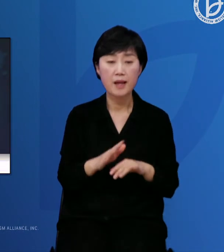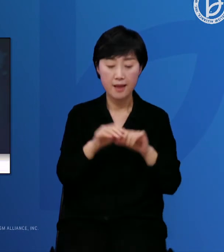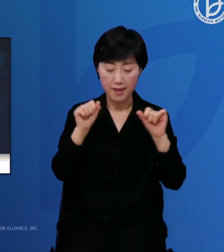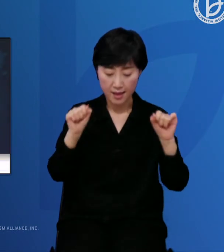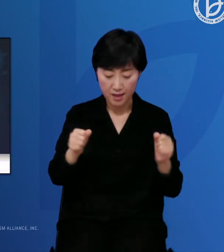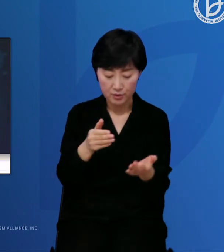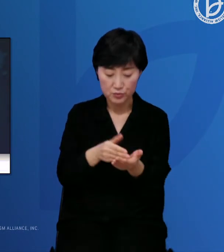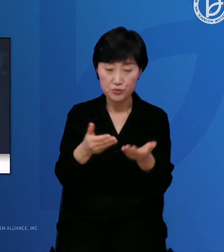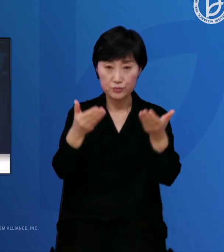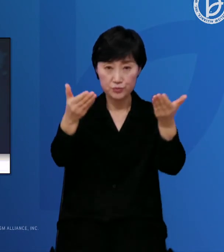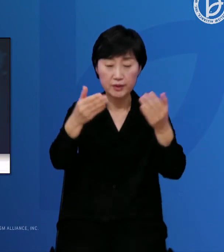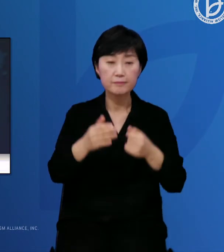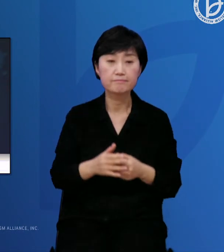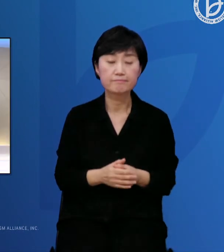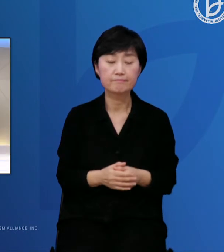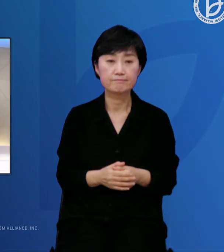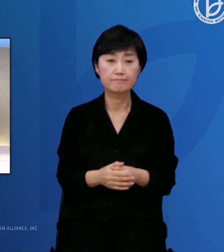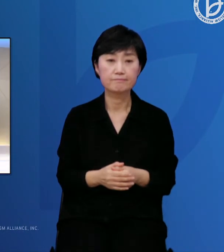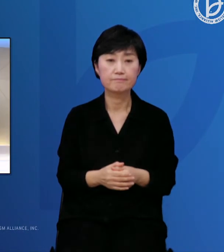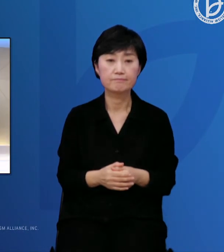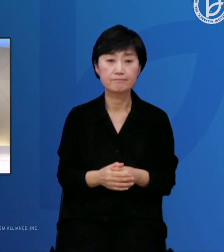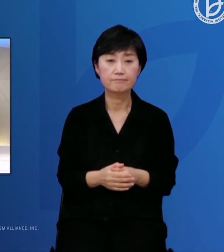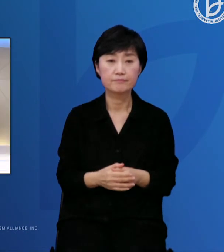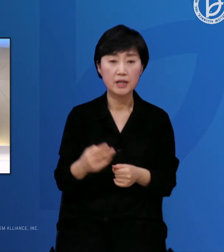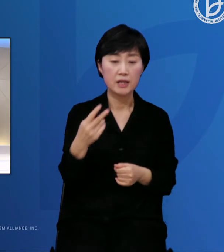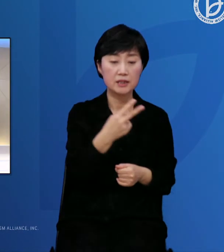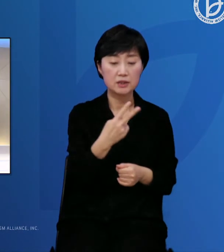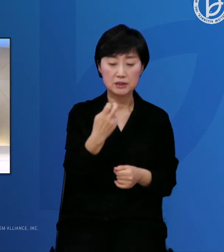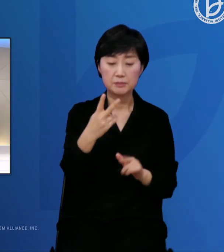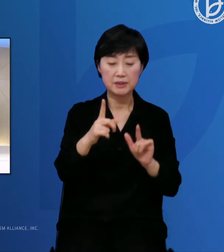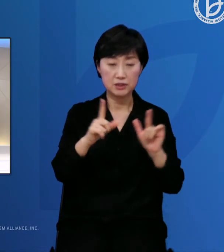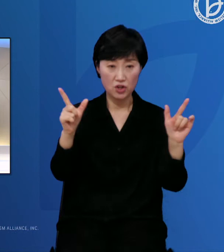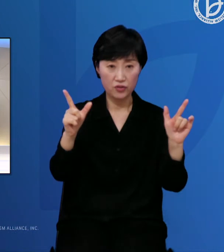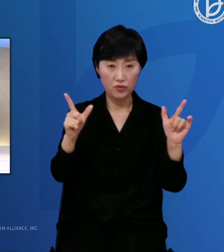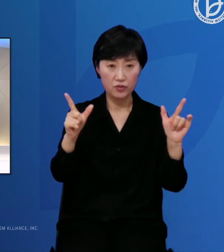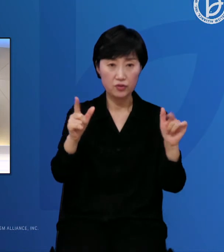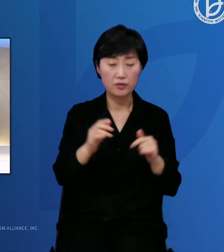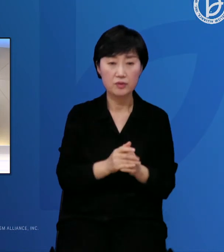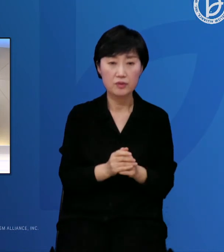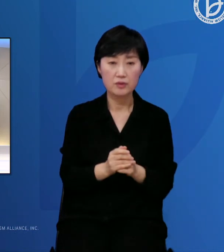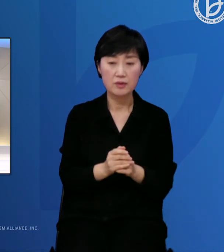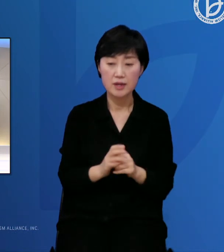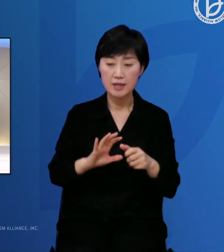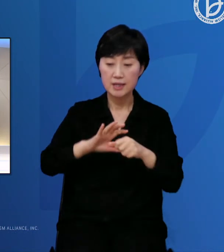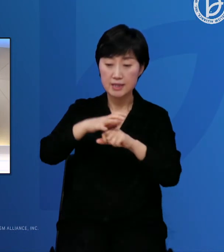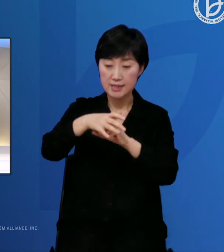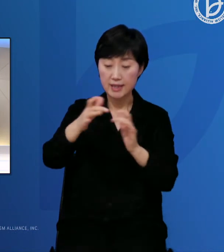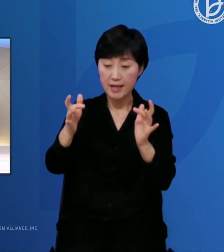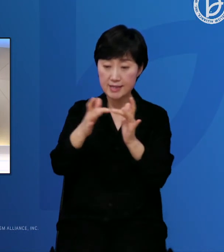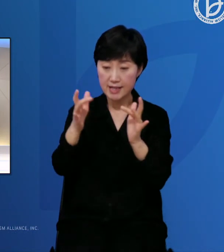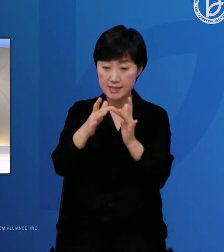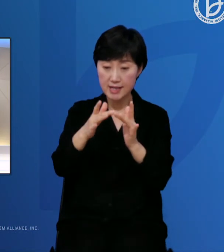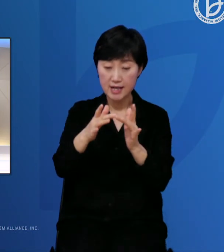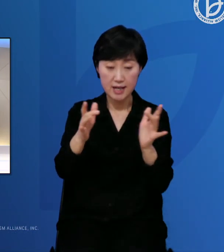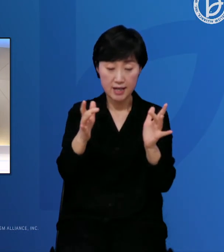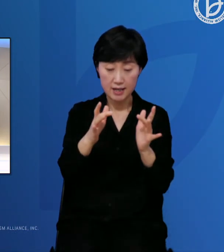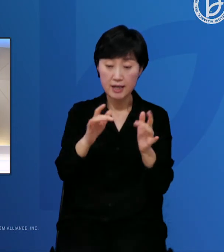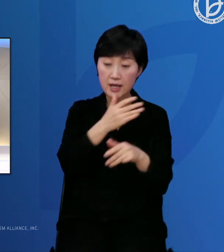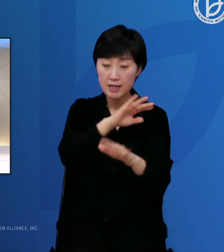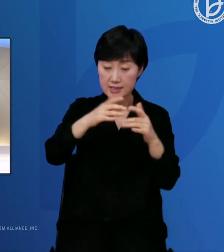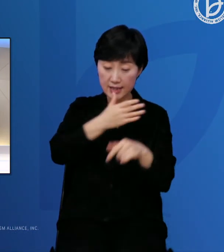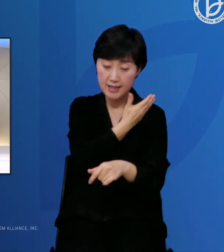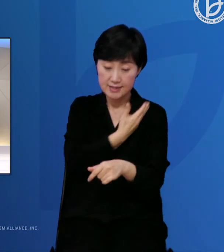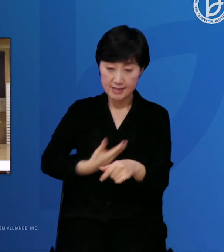안녕하십니까. RUTC 뉴스입니다. 2022 원단 기도회가 전 세계 제자들이 온라인으로 참여한 가운데